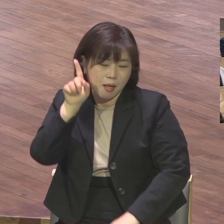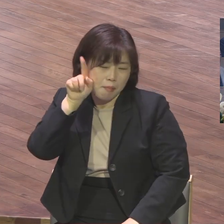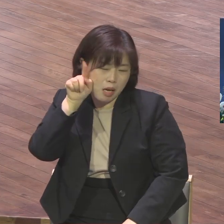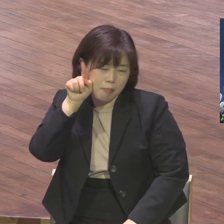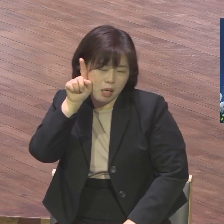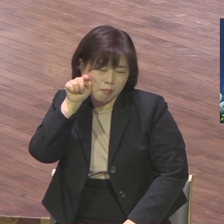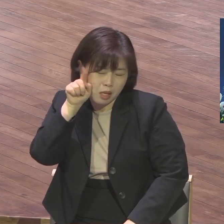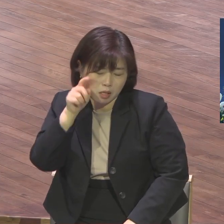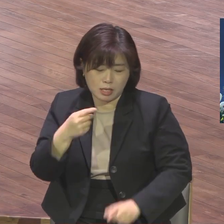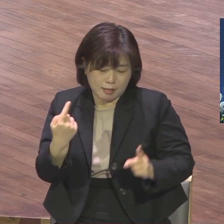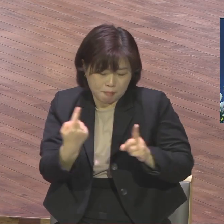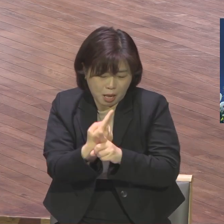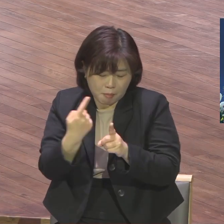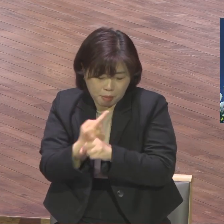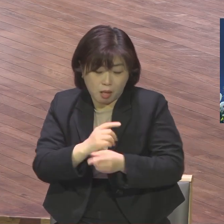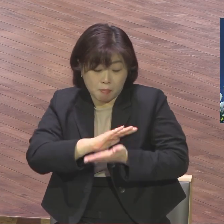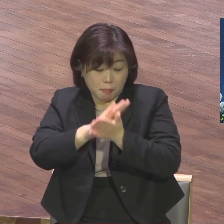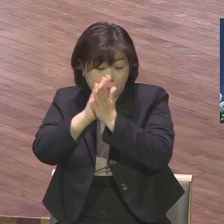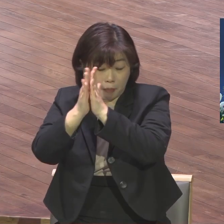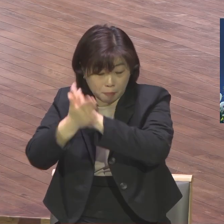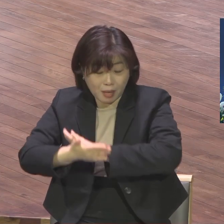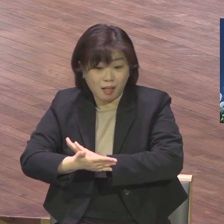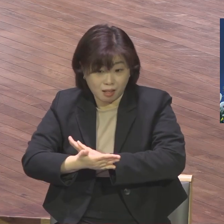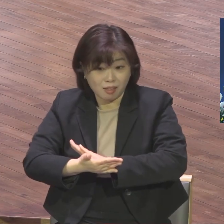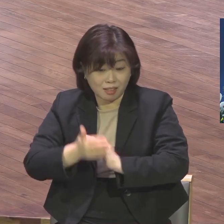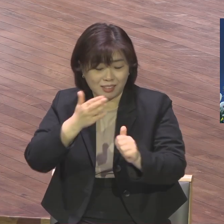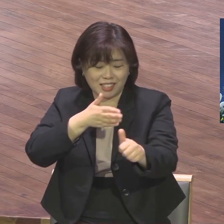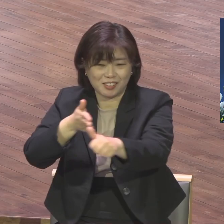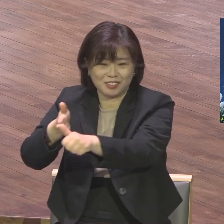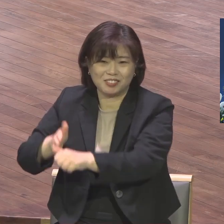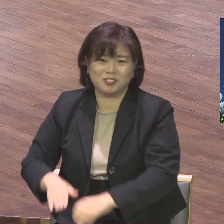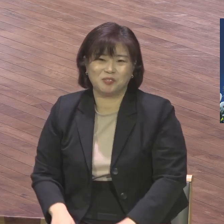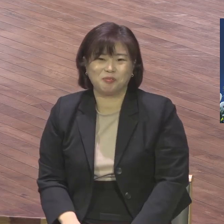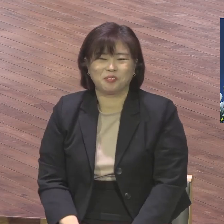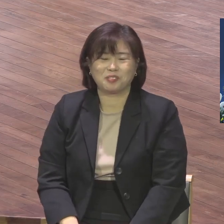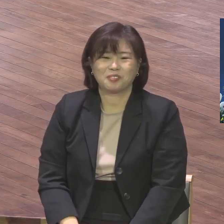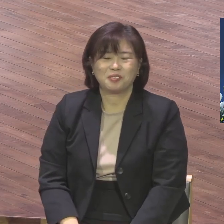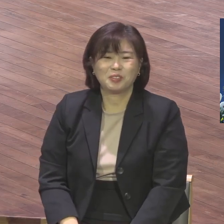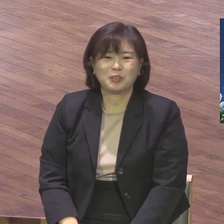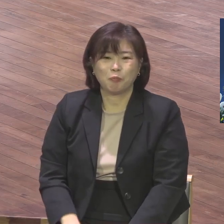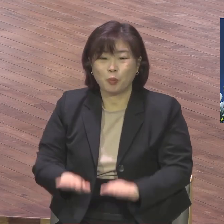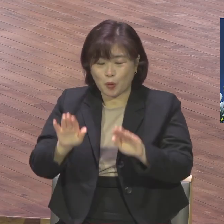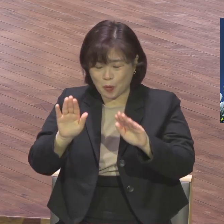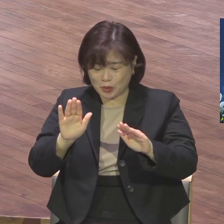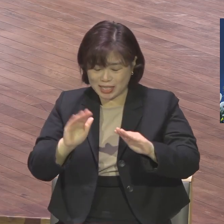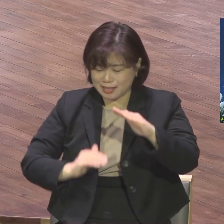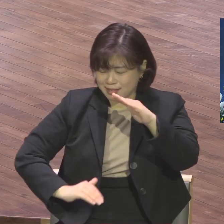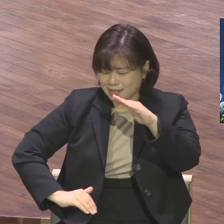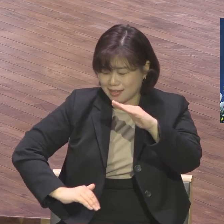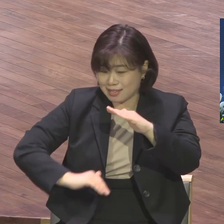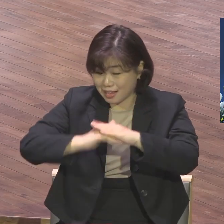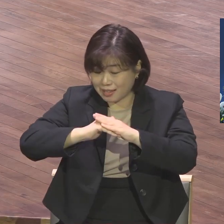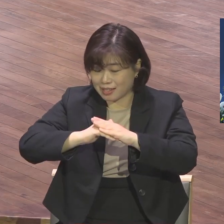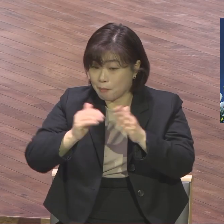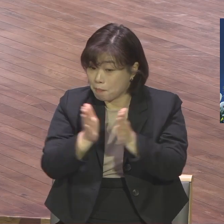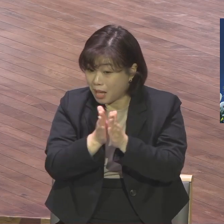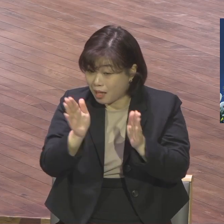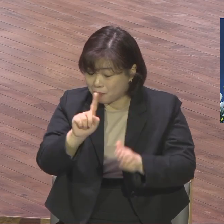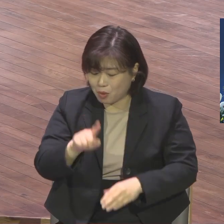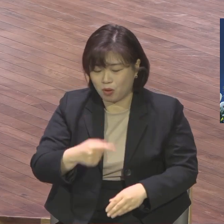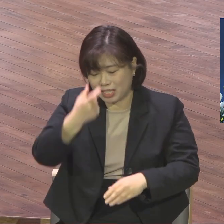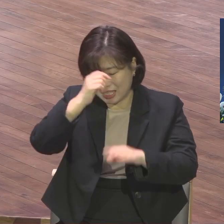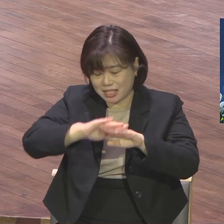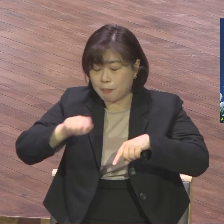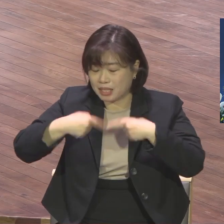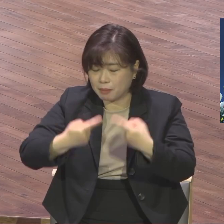변화 변화. 우리가 지금 펼쳐나가고 있는 이 스타트 2025 운동 변화의 증인으로서는 통로가